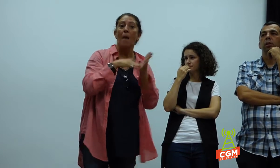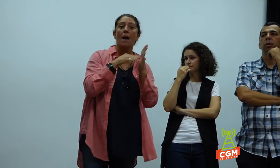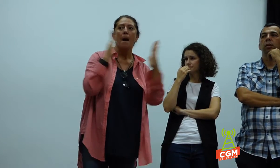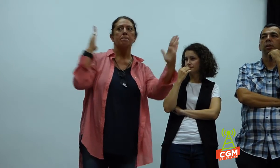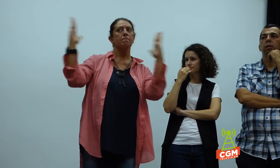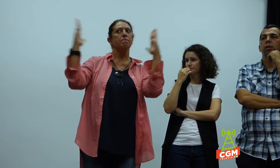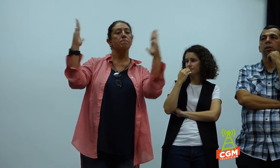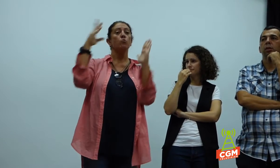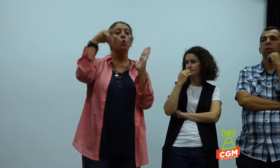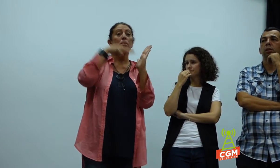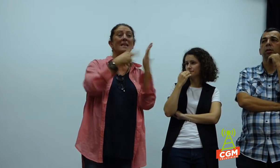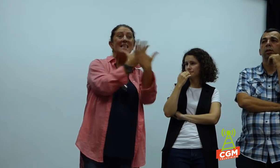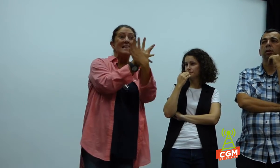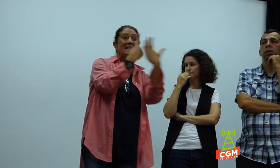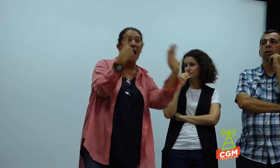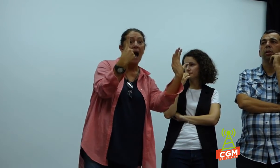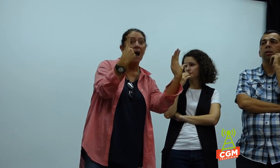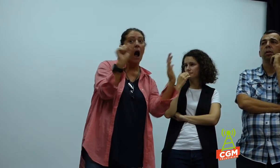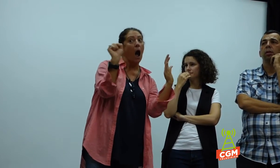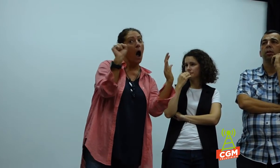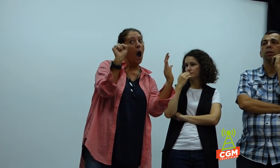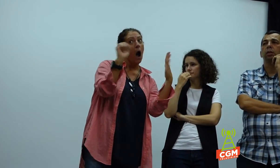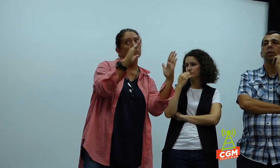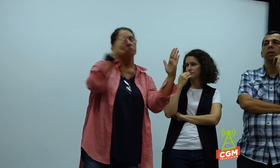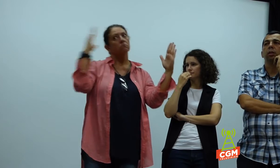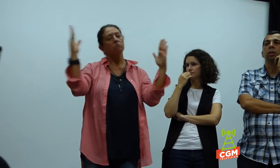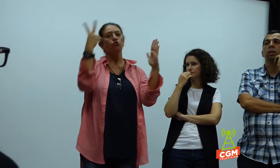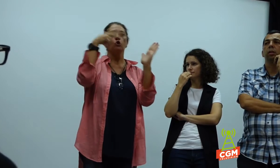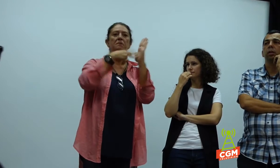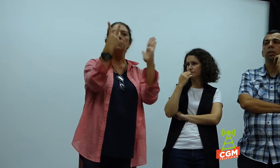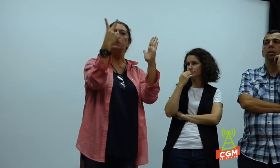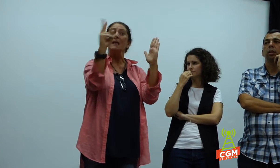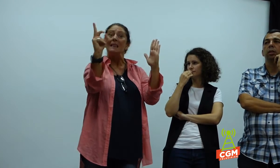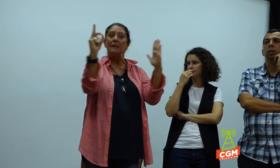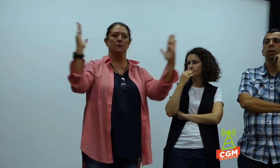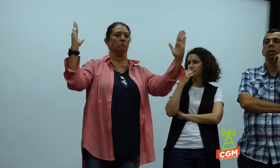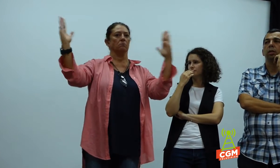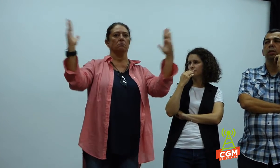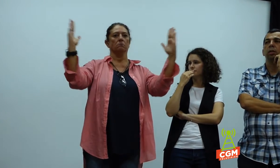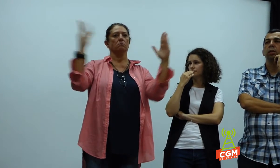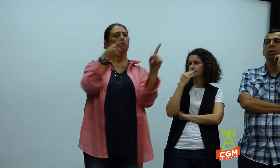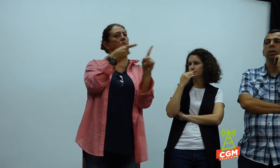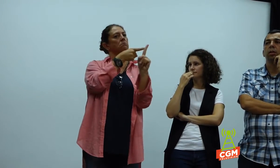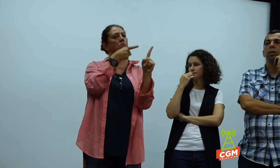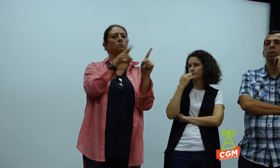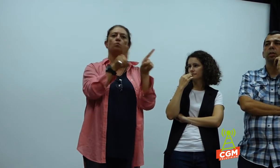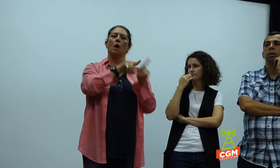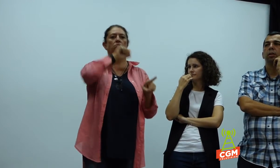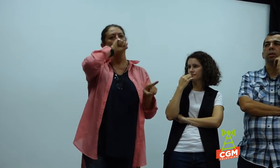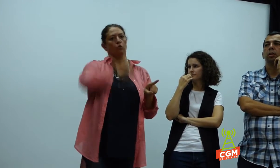Para este año es un paso adelante para que el 2016 no se olvide, que a partir del 2016 en adelante, 2017,